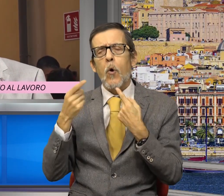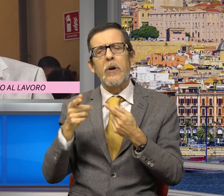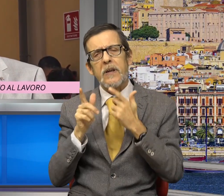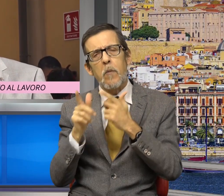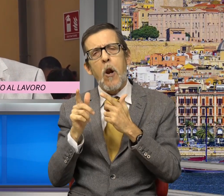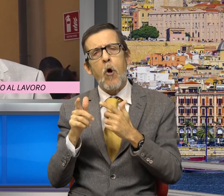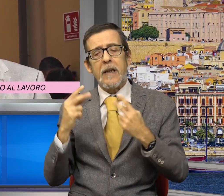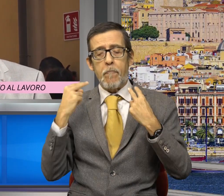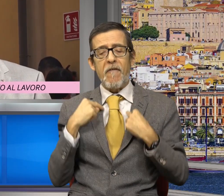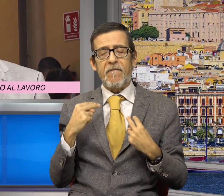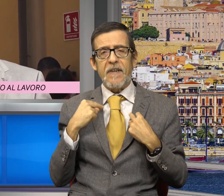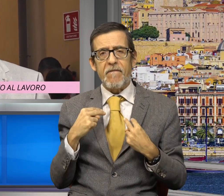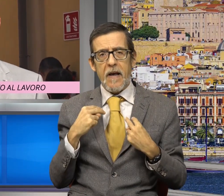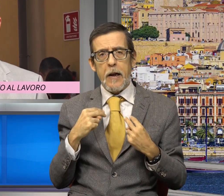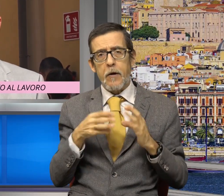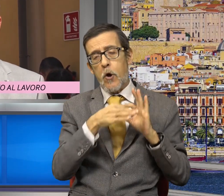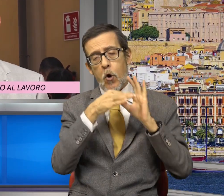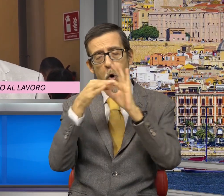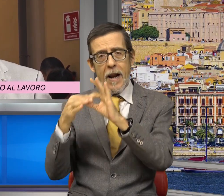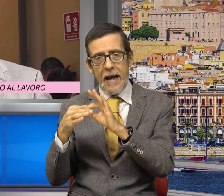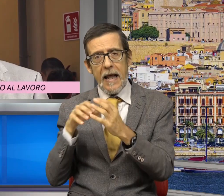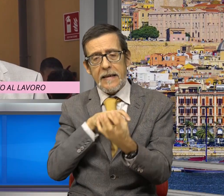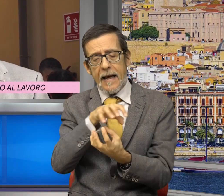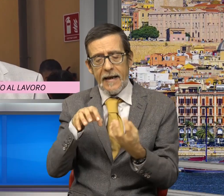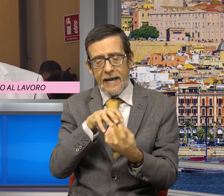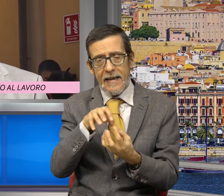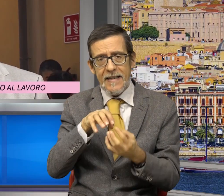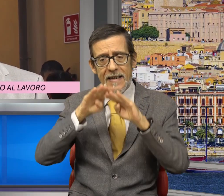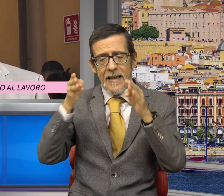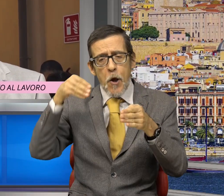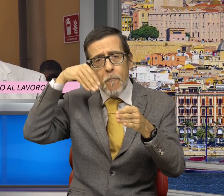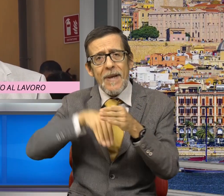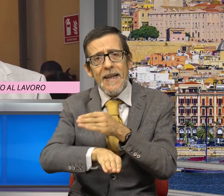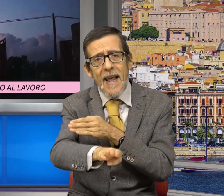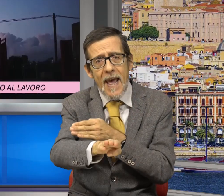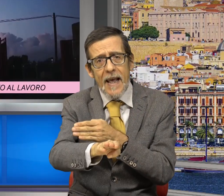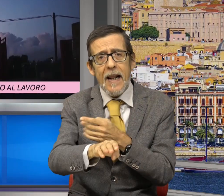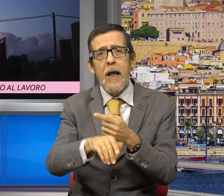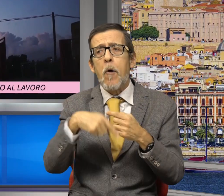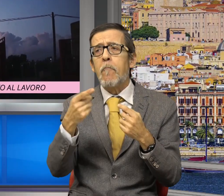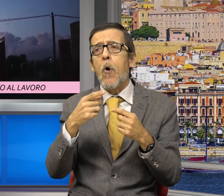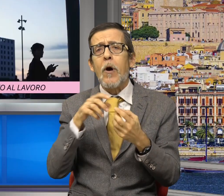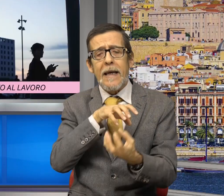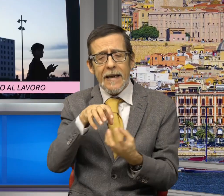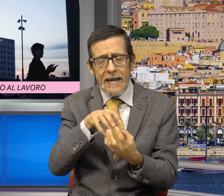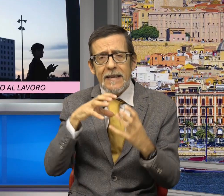sopravvivenza legata appunto alla crisi della miniera prima, alla crisi industriale poi, una città che però ha tante